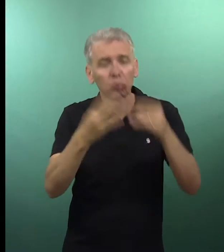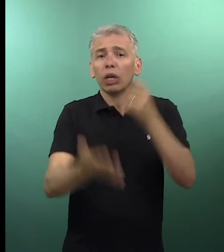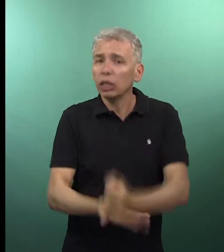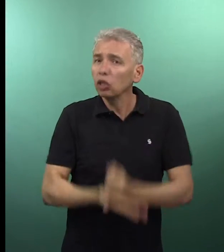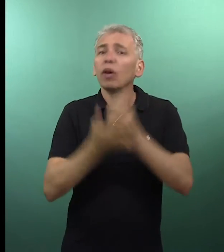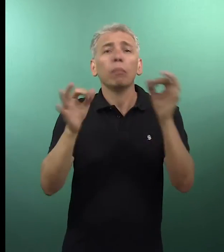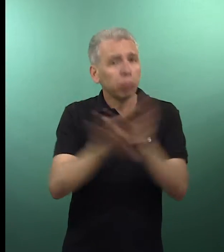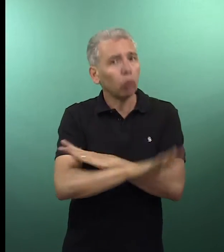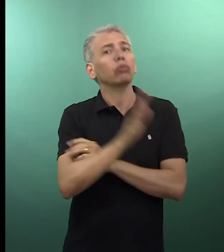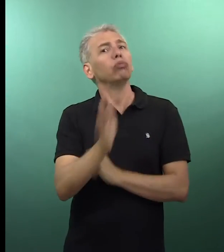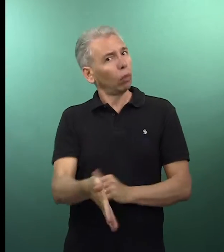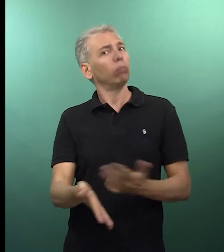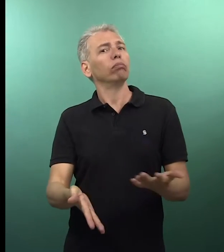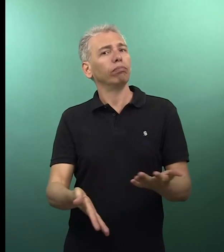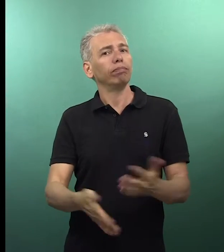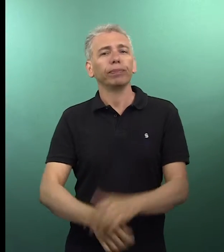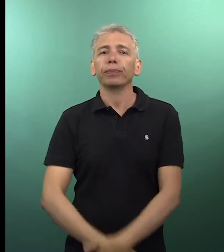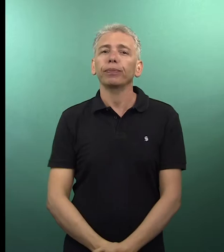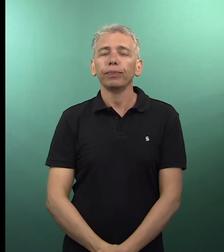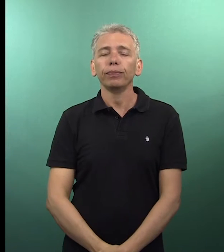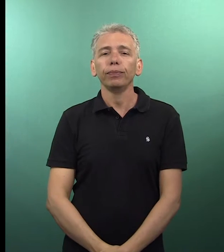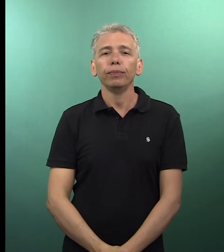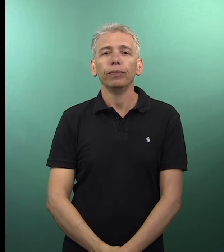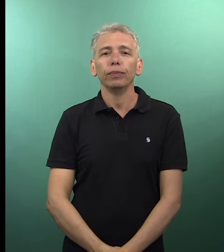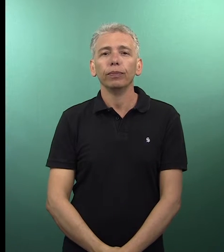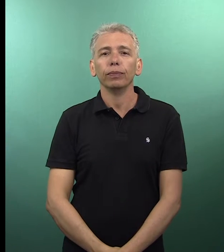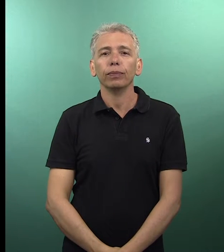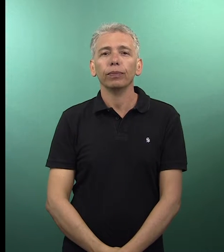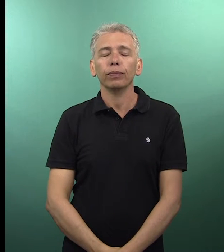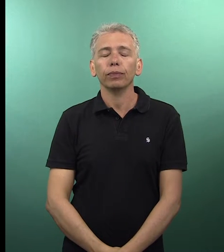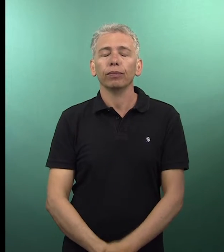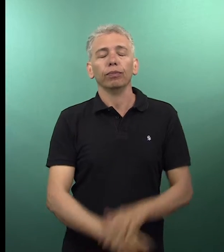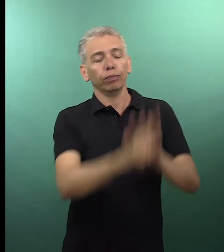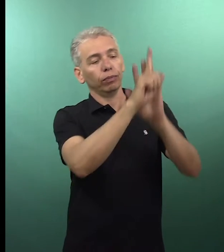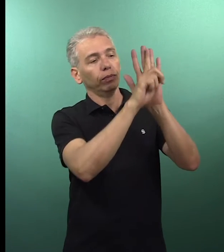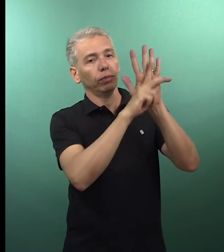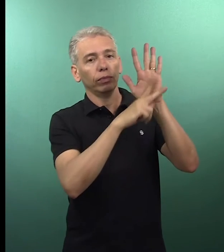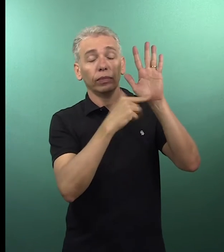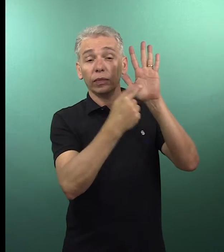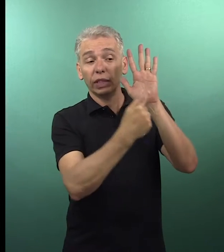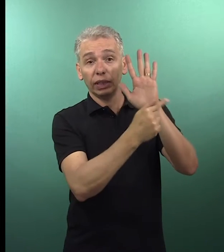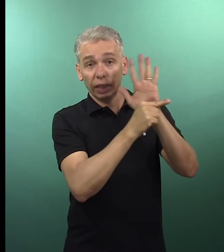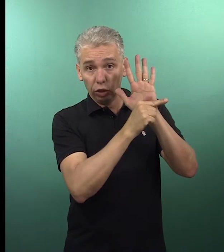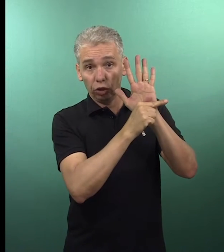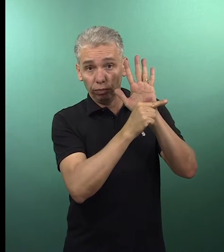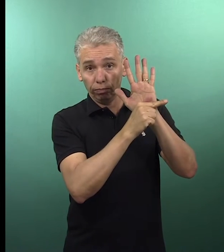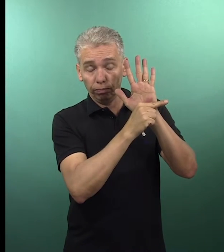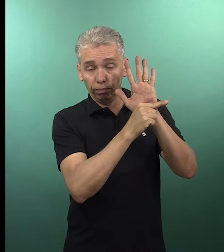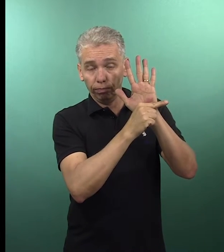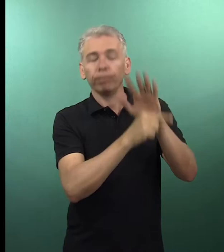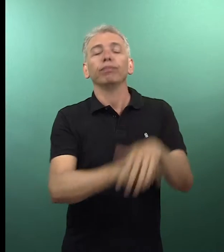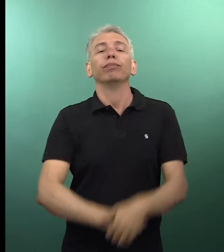ou ajuda técnica produtos equipamentos e dispositivos recursos metodologias